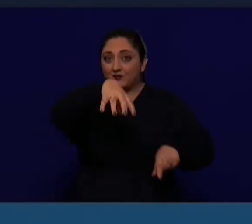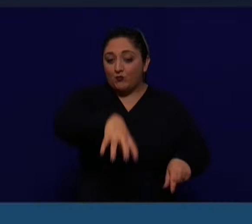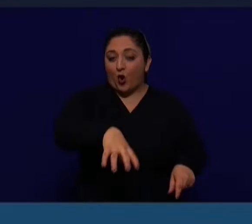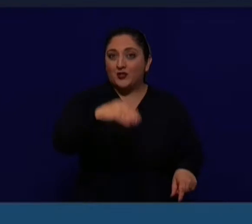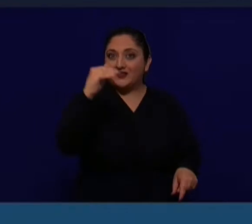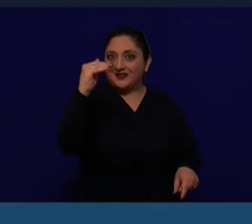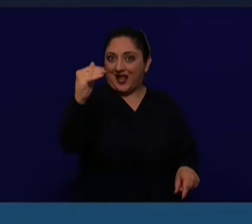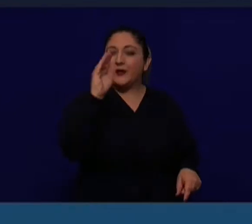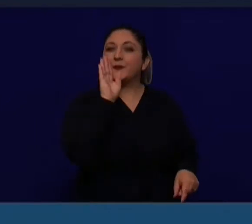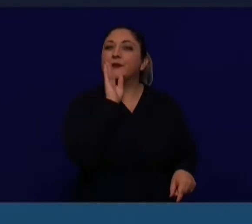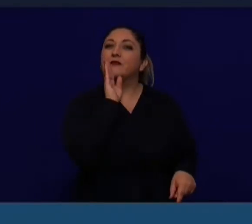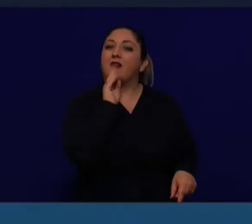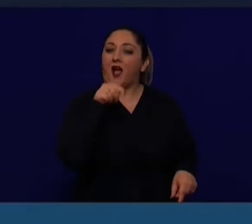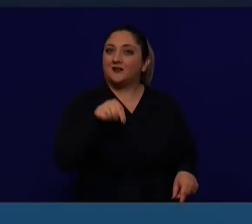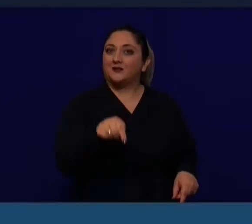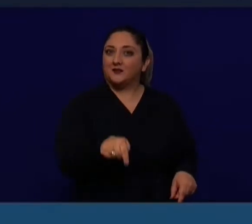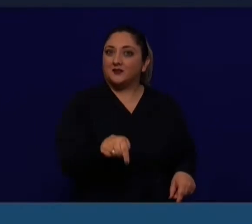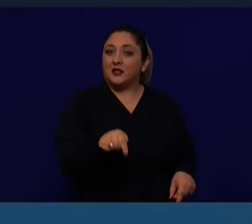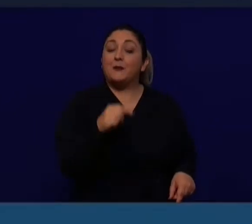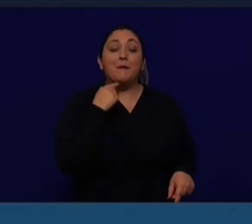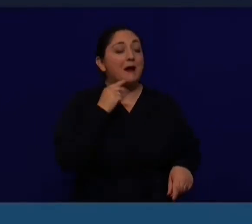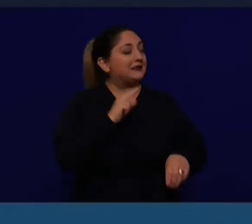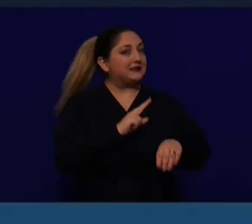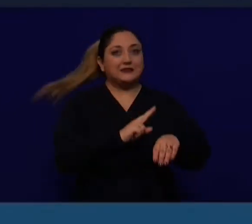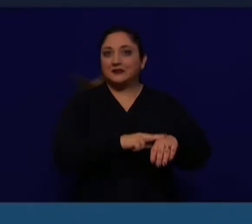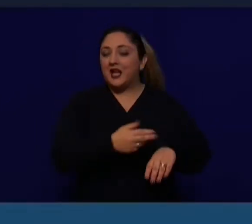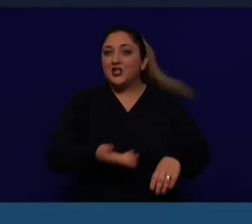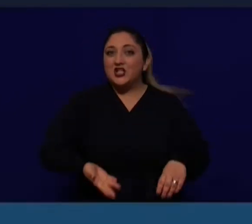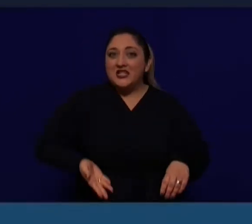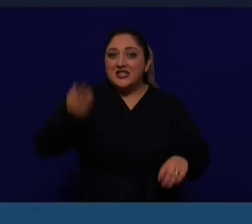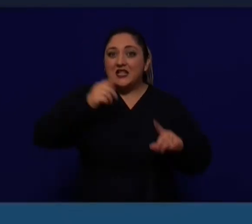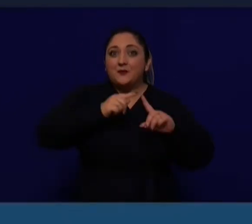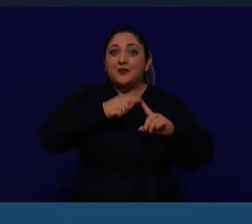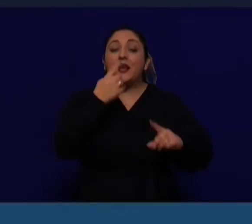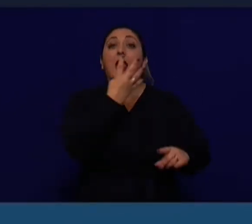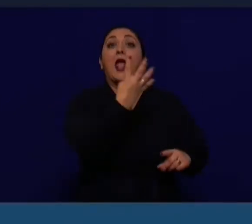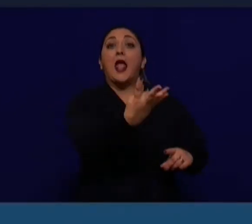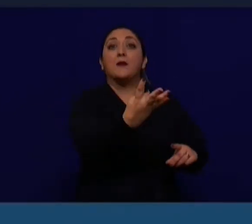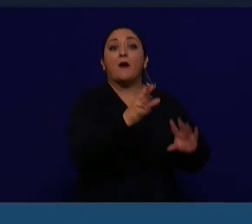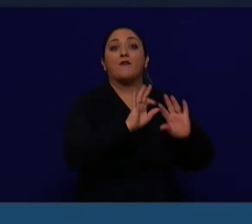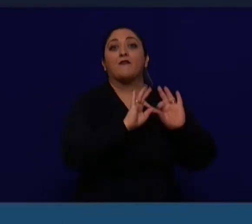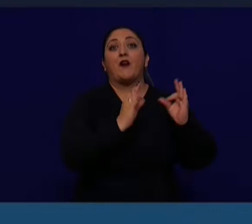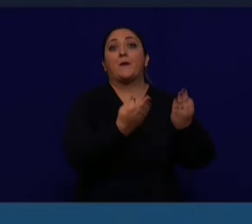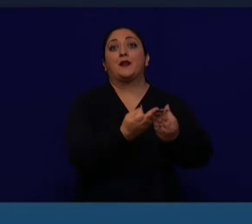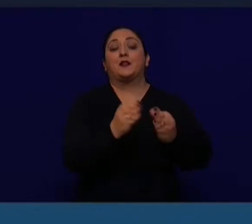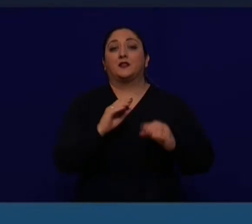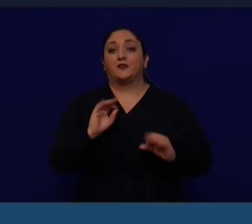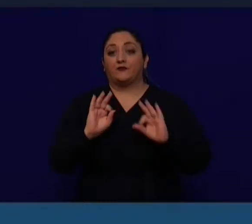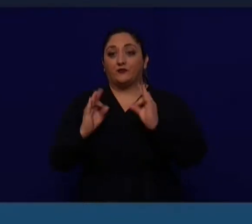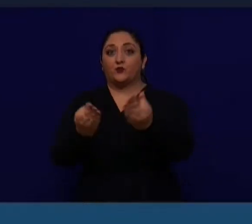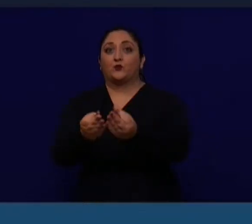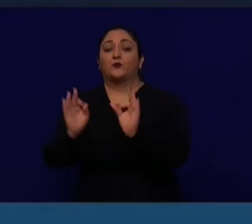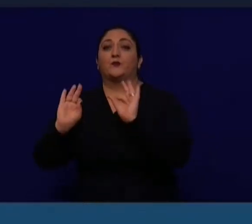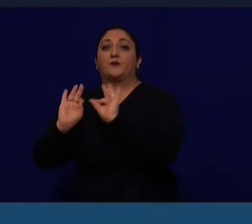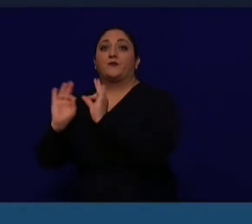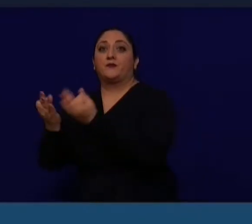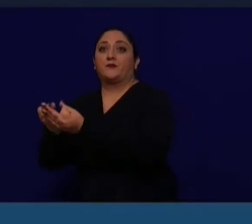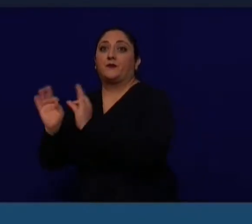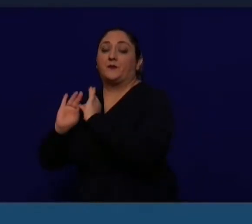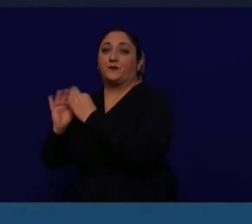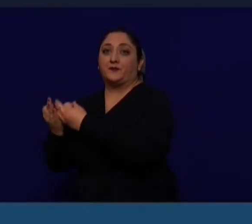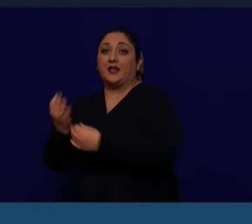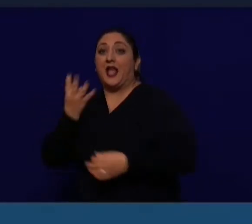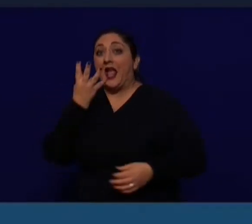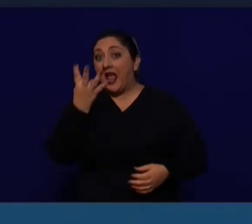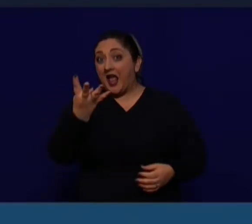u anka ġa leased premises ma jkunx hemm iktar minn 4 familji, minn 4 households